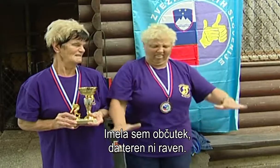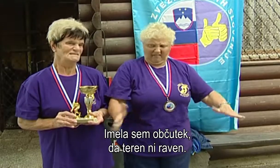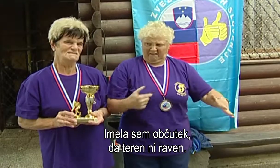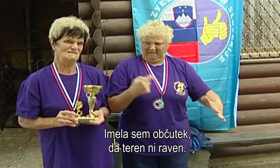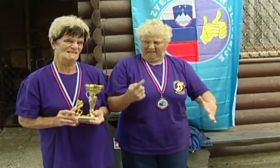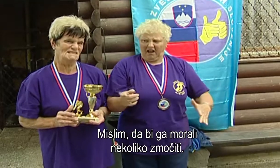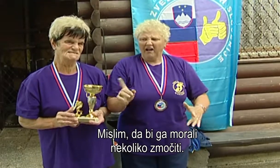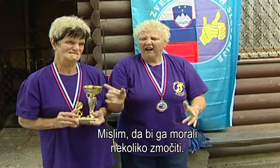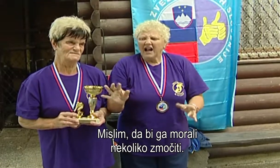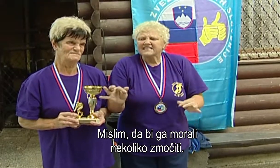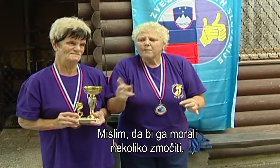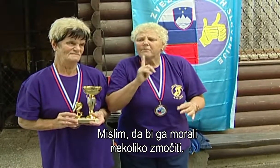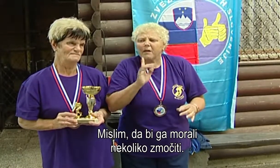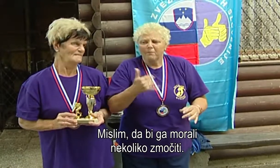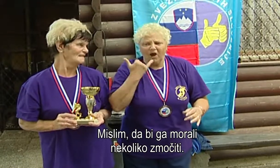imela sem občutek, da teren